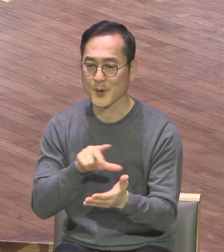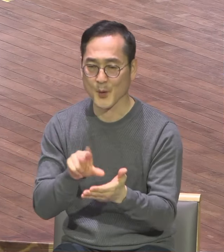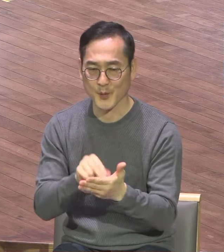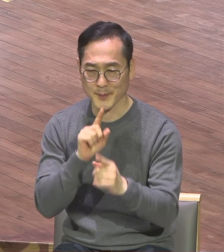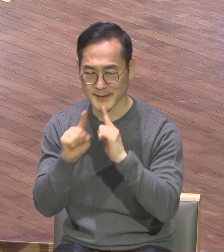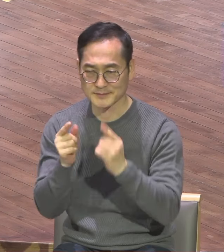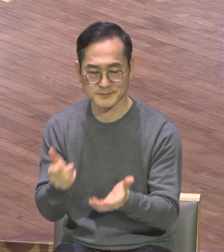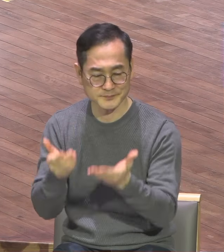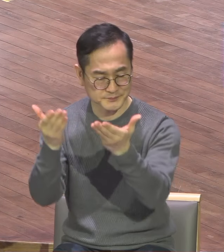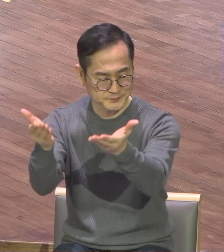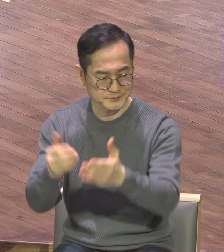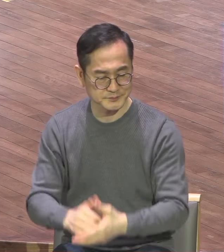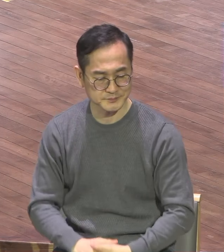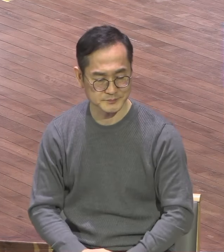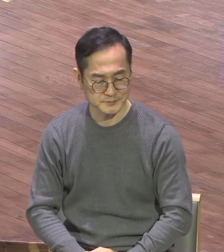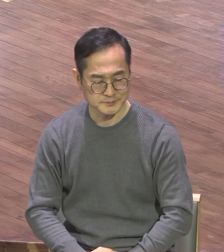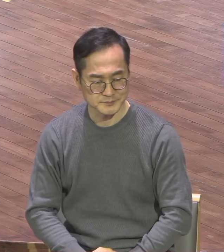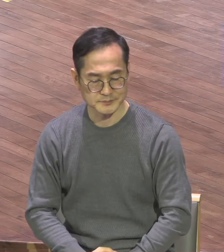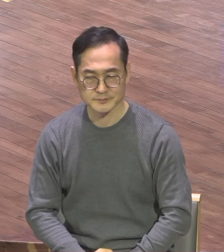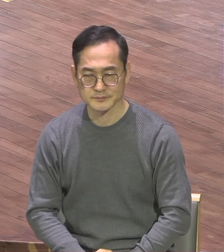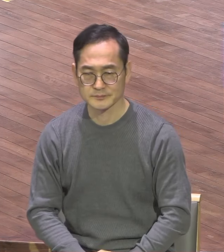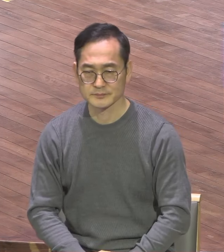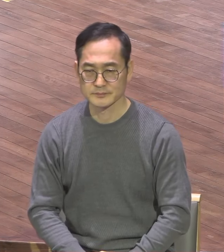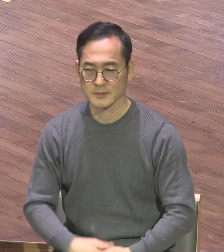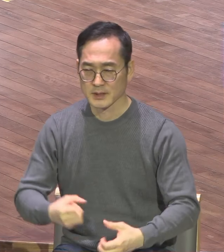시작하면서 많이 하는 그